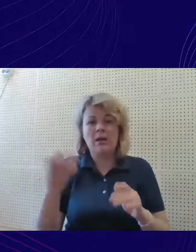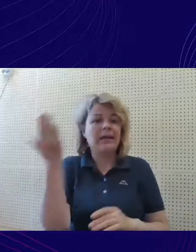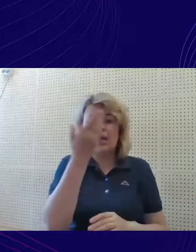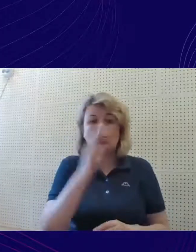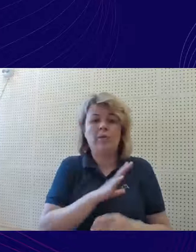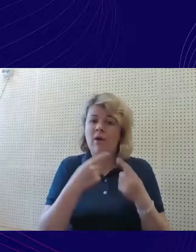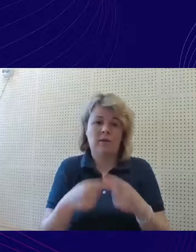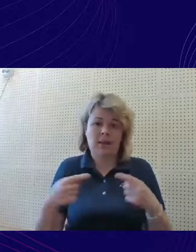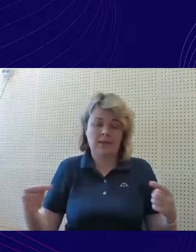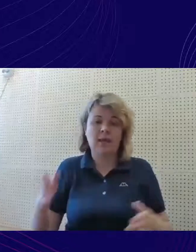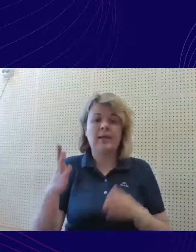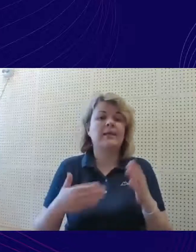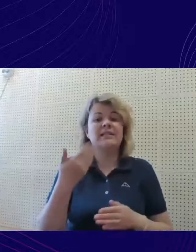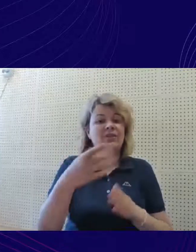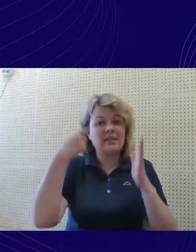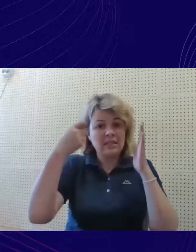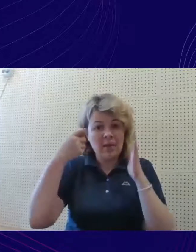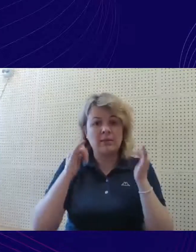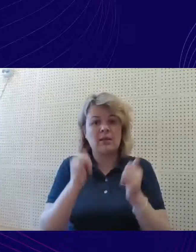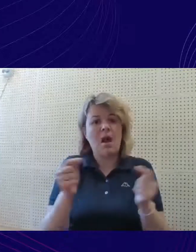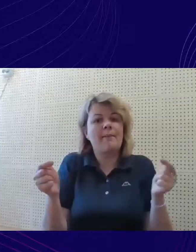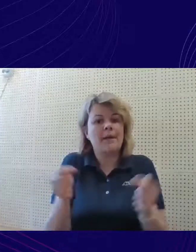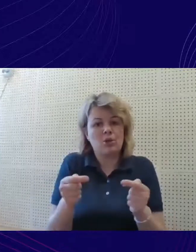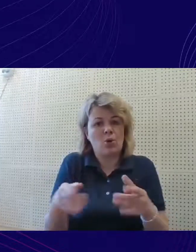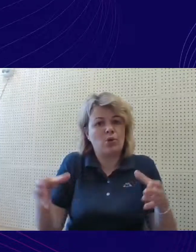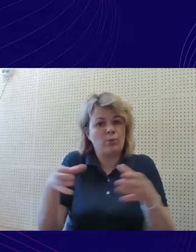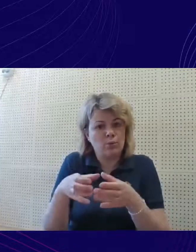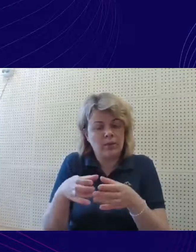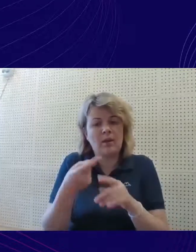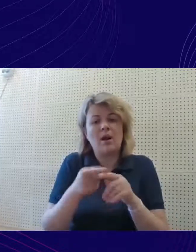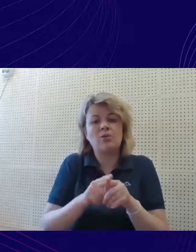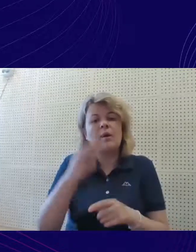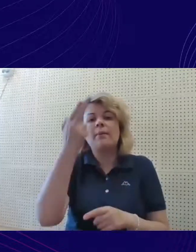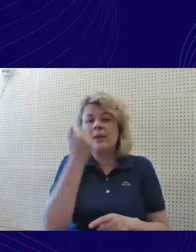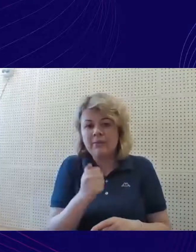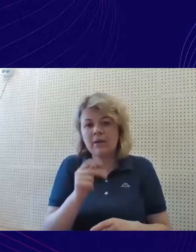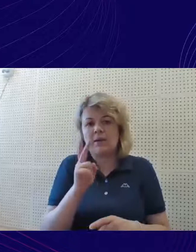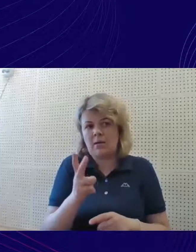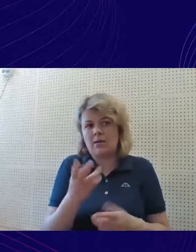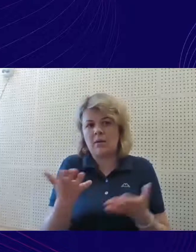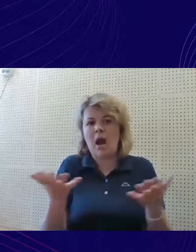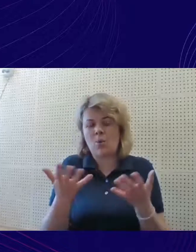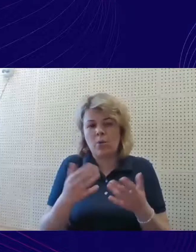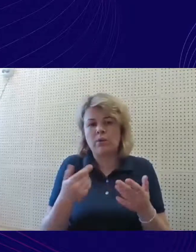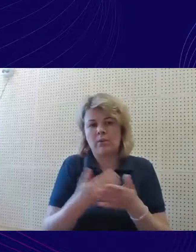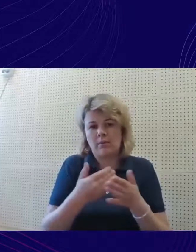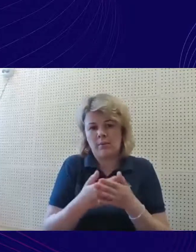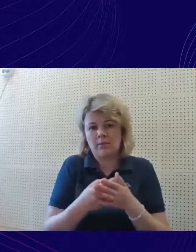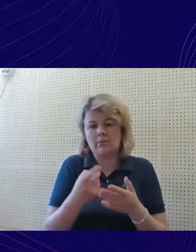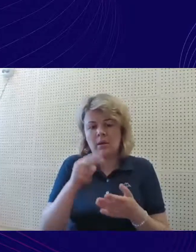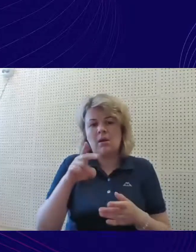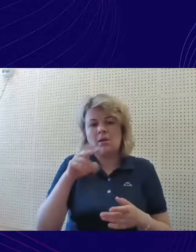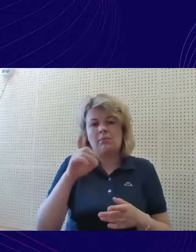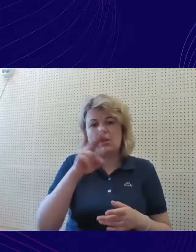мы снимаем для определенной публики, которая привыкла к определенной продукции на канале «Россия-1»